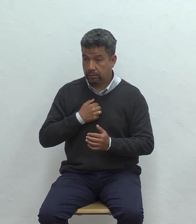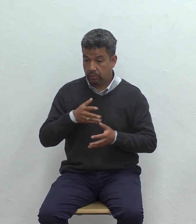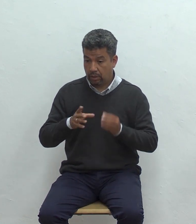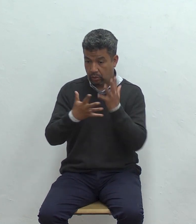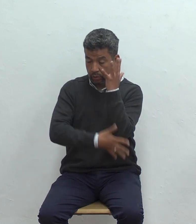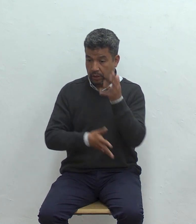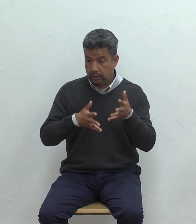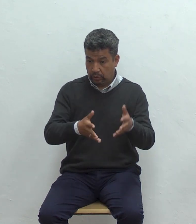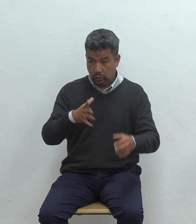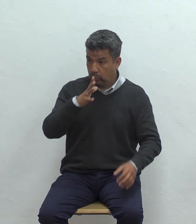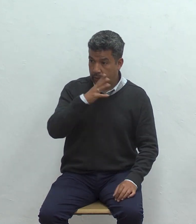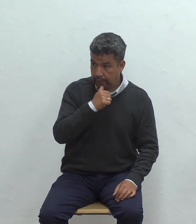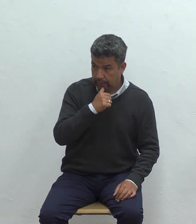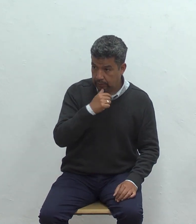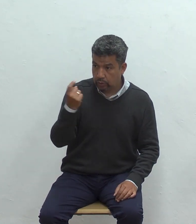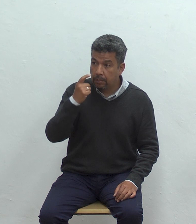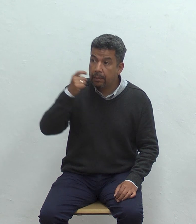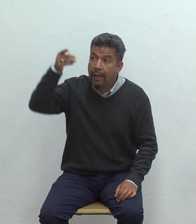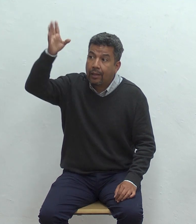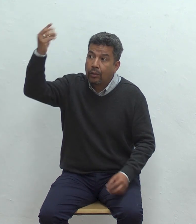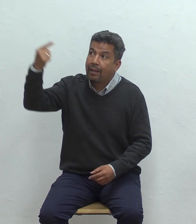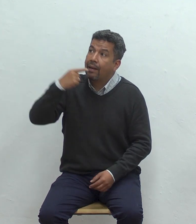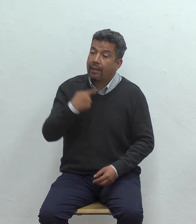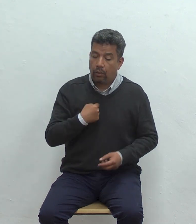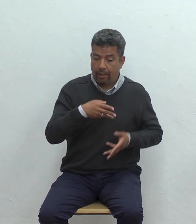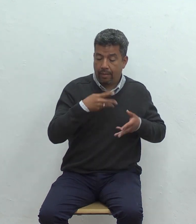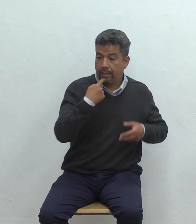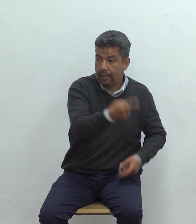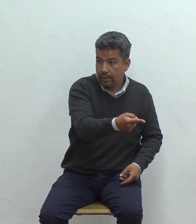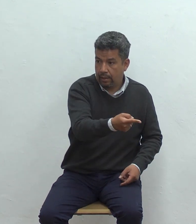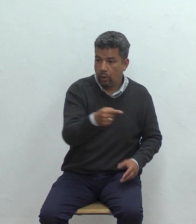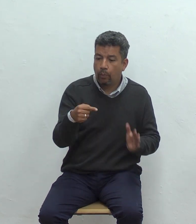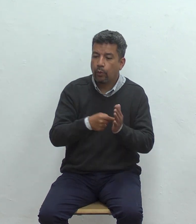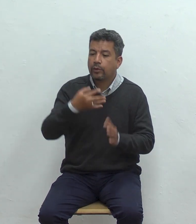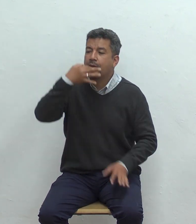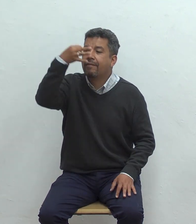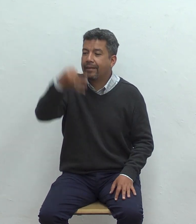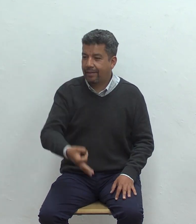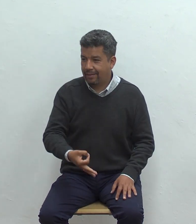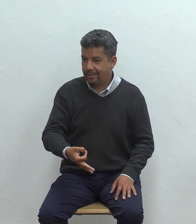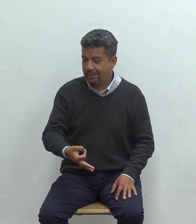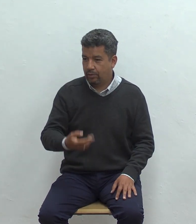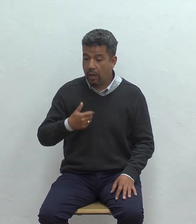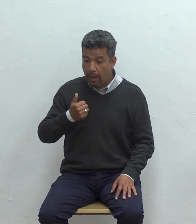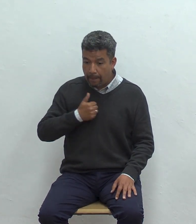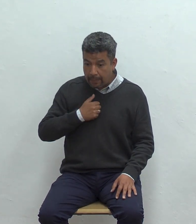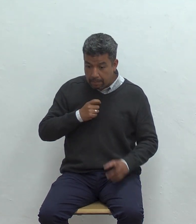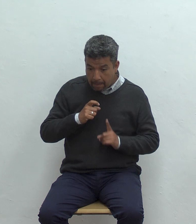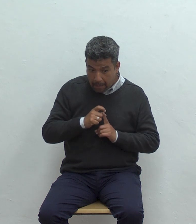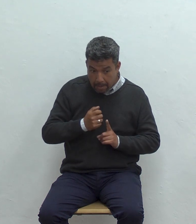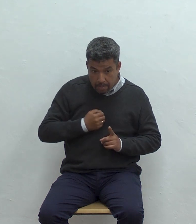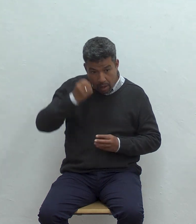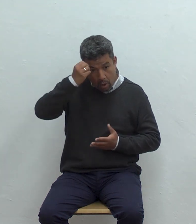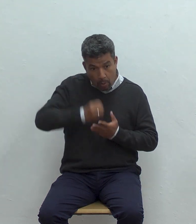doctrina? Solamente lo que el Padre le dijo que dijera, por eso es la verdad. Porque no está hablando su propia palabra, sino